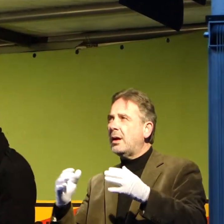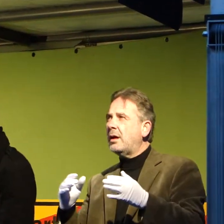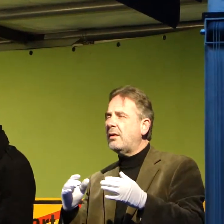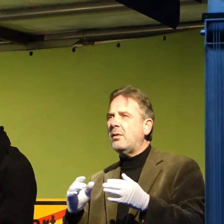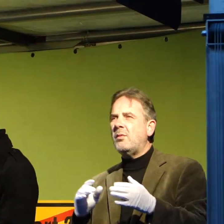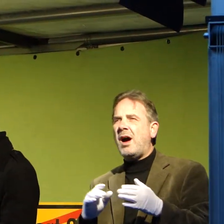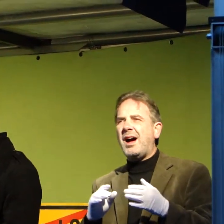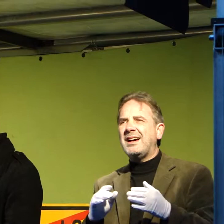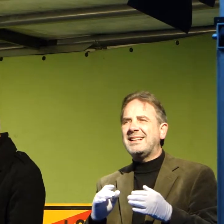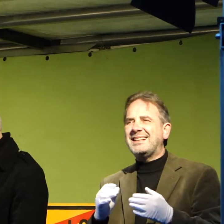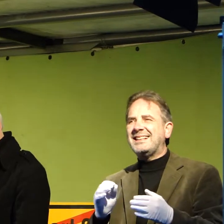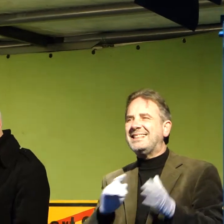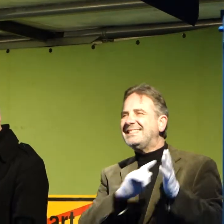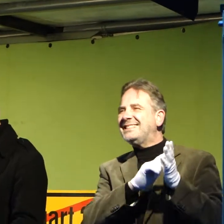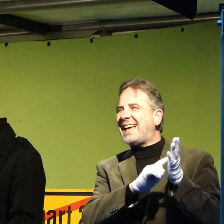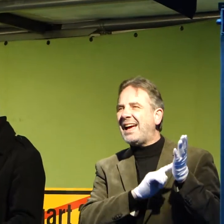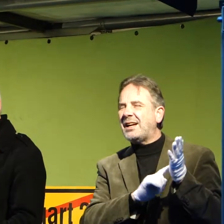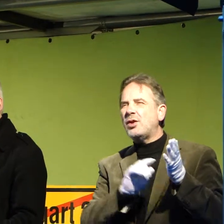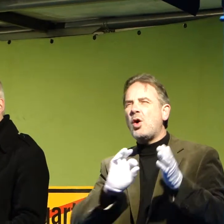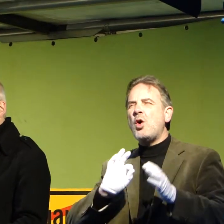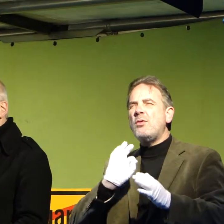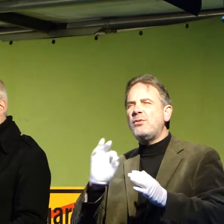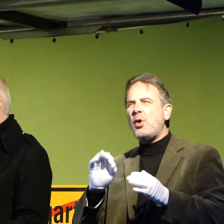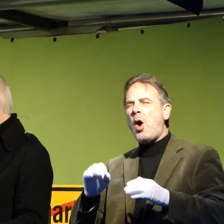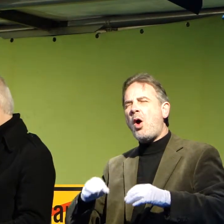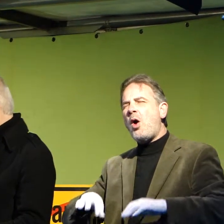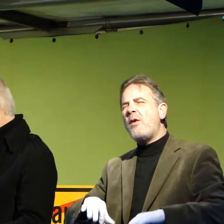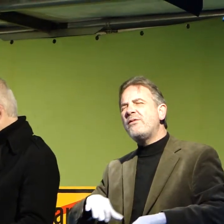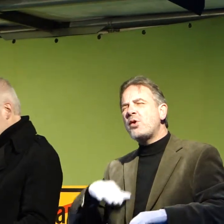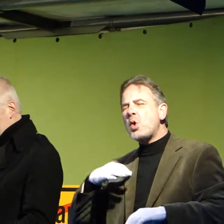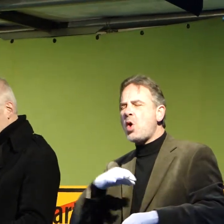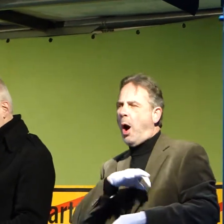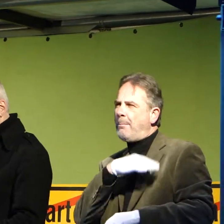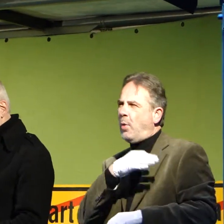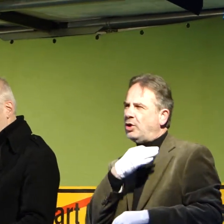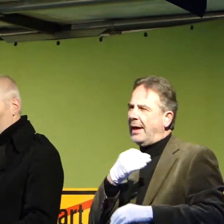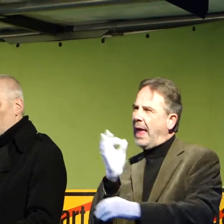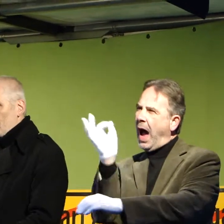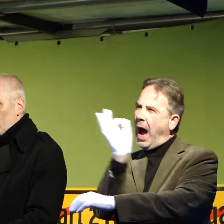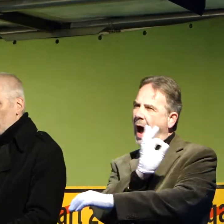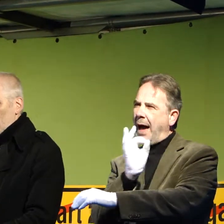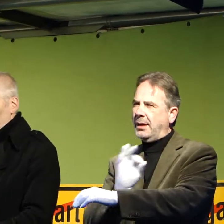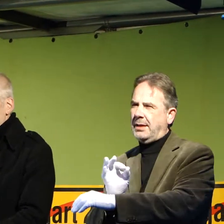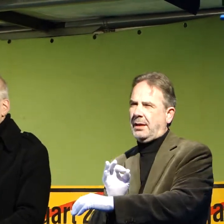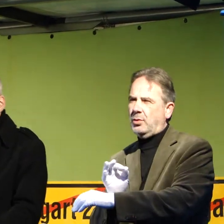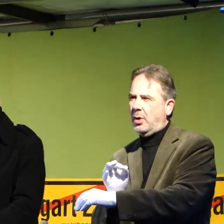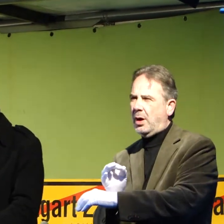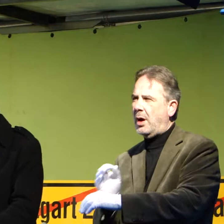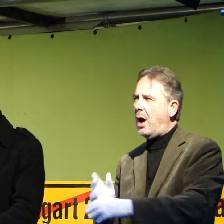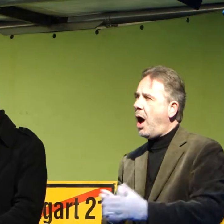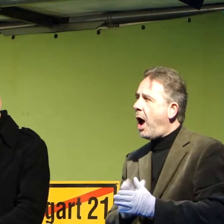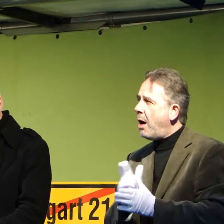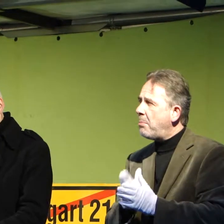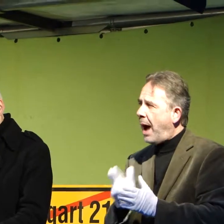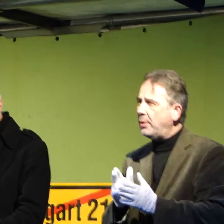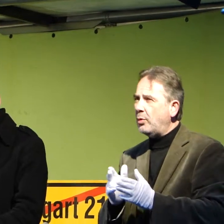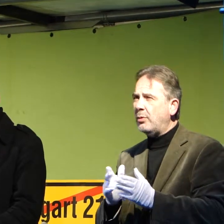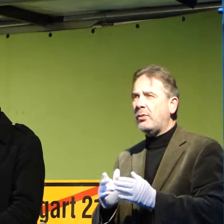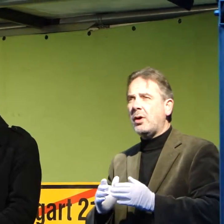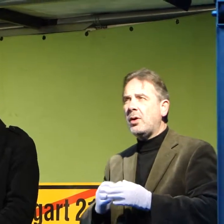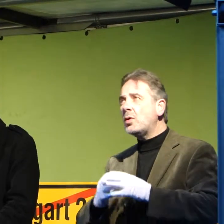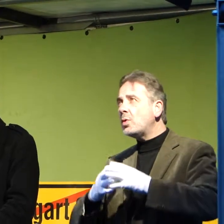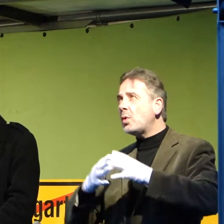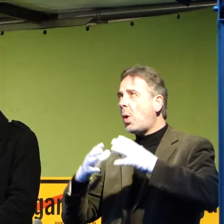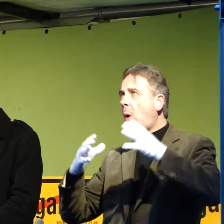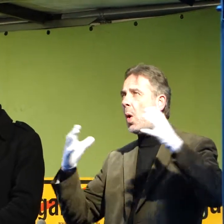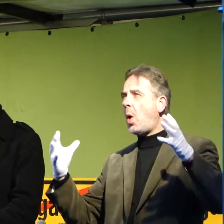frühen modernen Architektur. Der Bahnhof war ebenso funktional wie monumental.